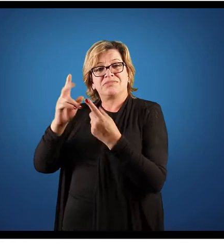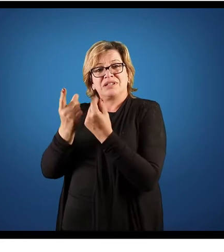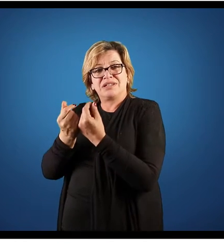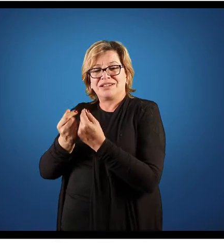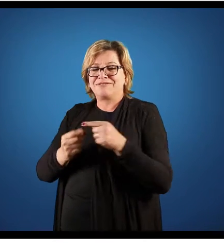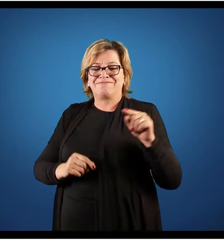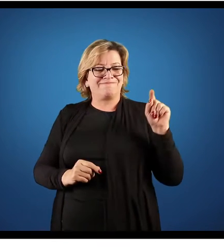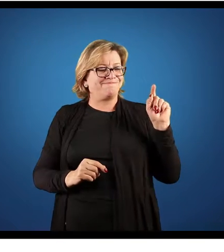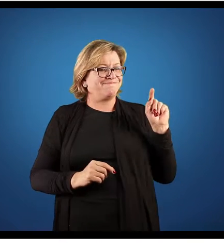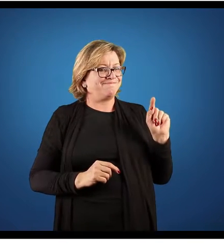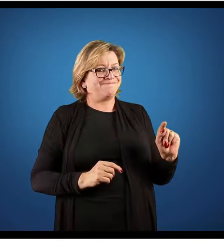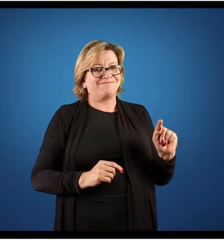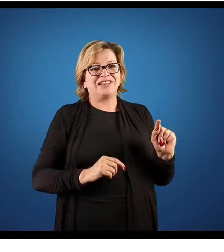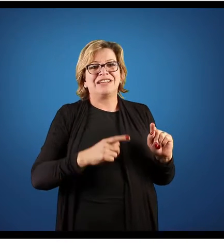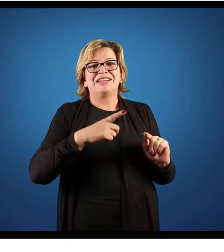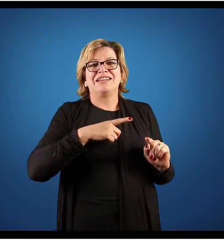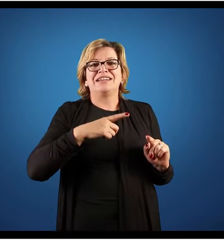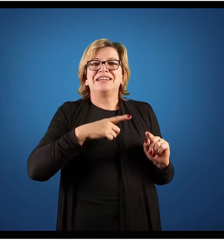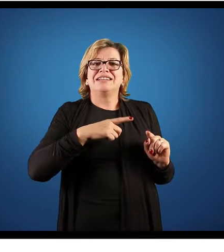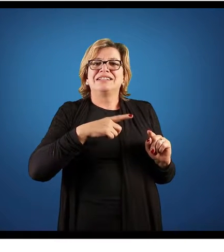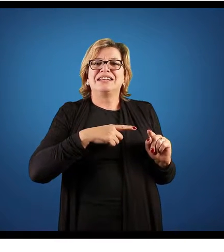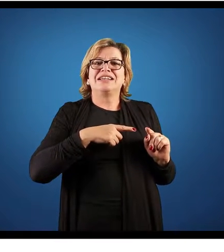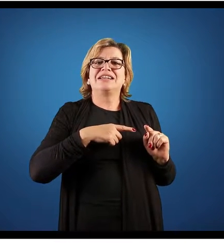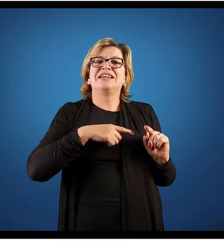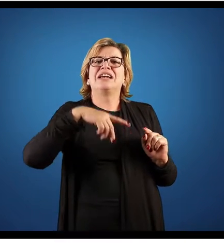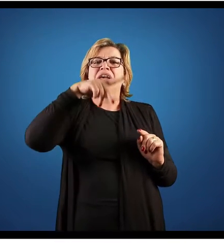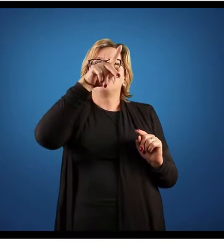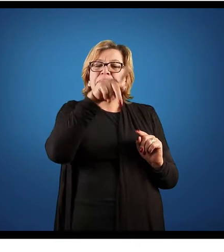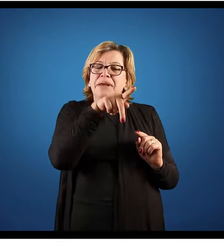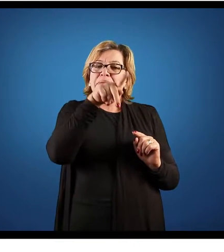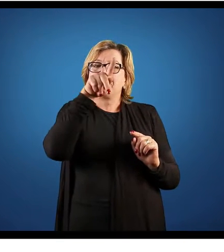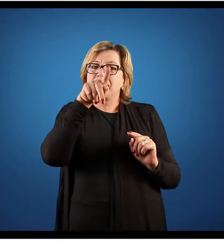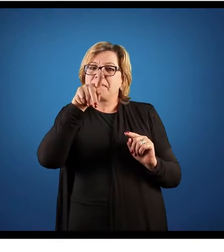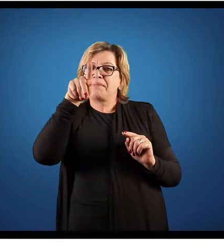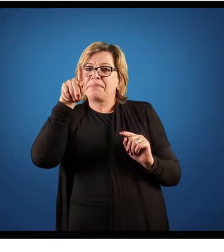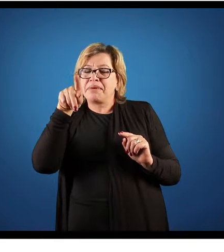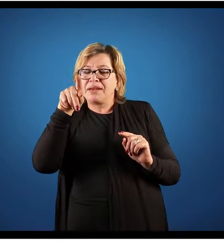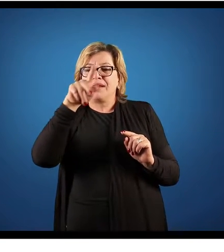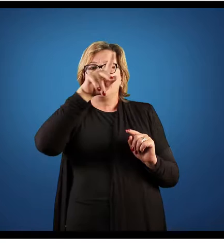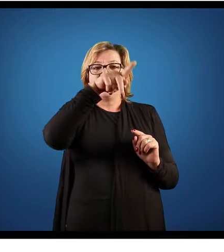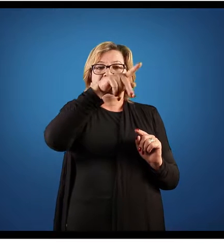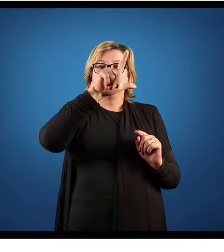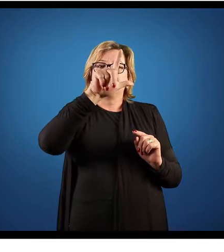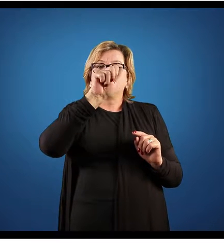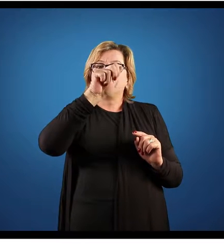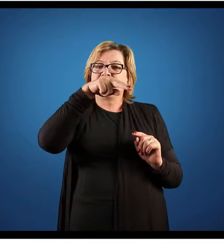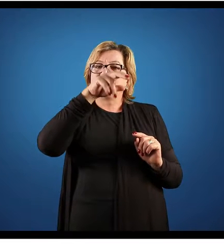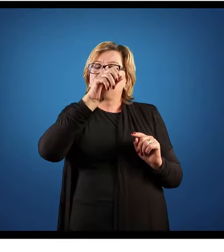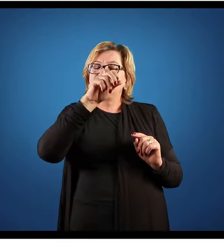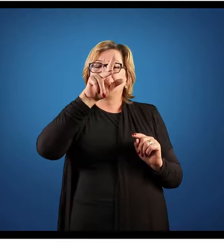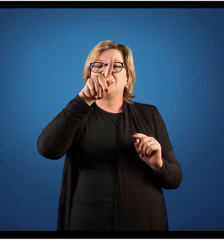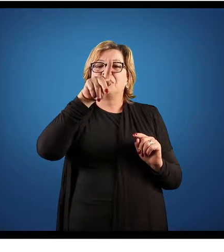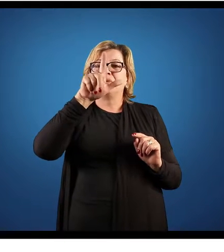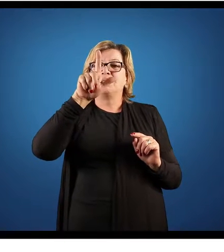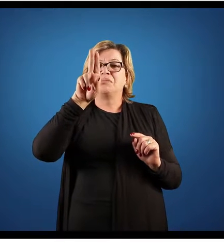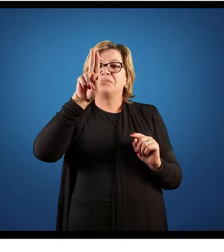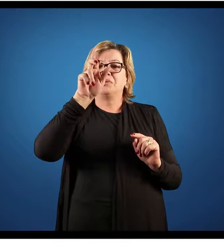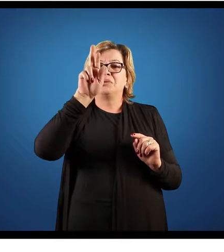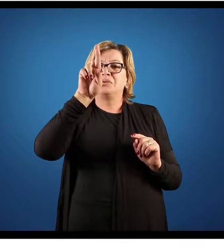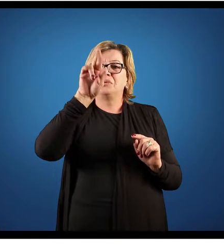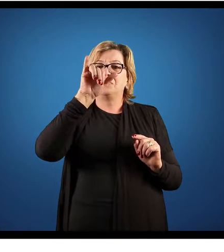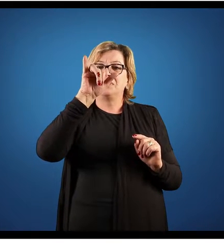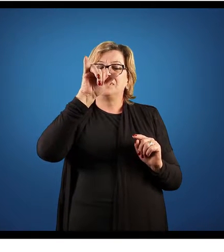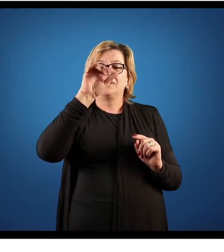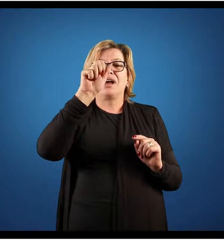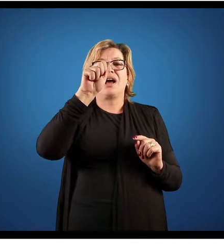pública existe o chamado plano plurianual então como que é esse plano plurianual é um plano que é feito de aplicação de